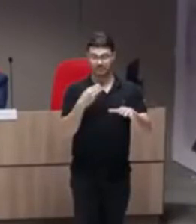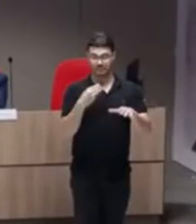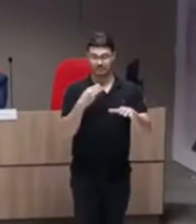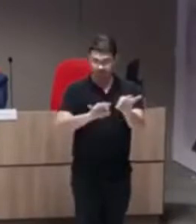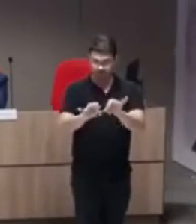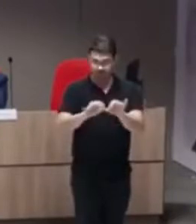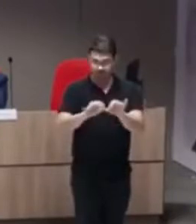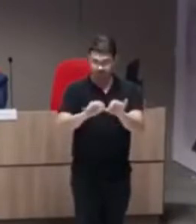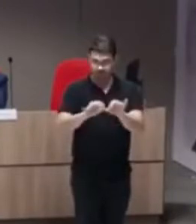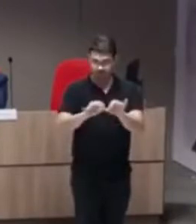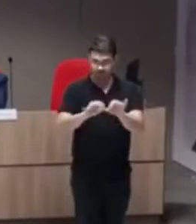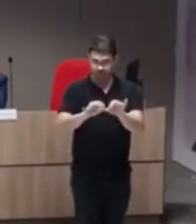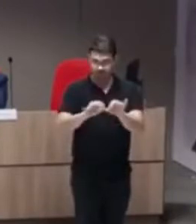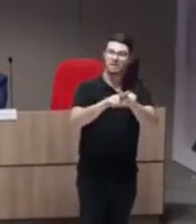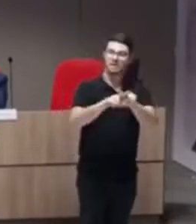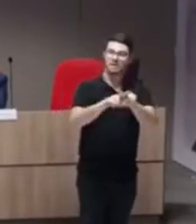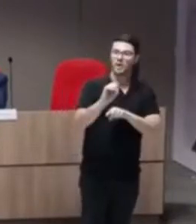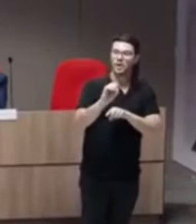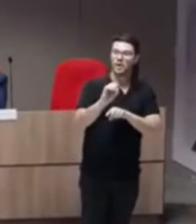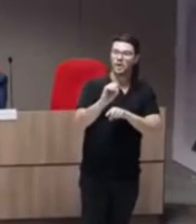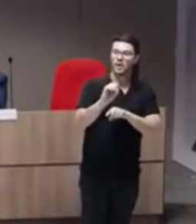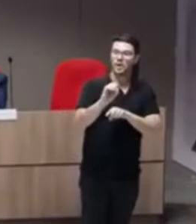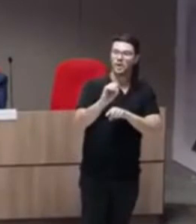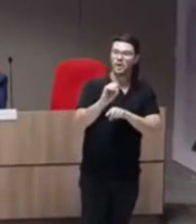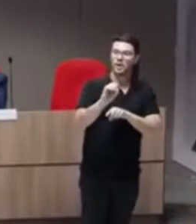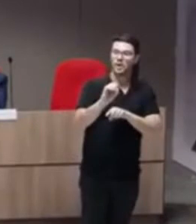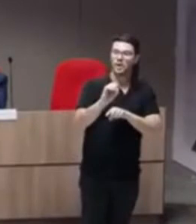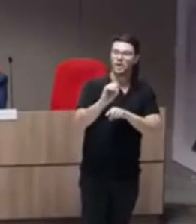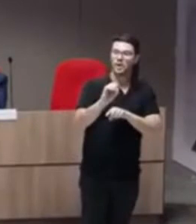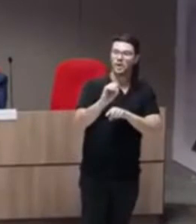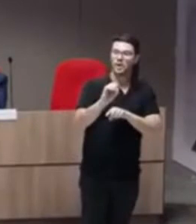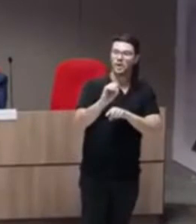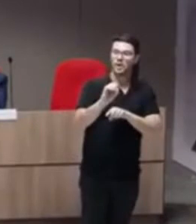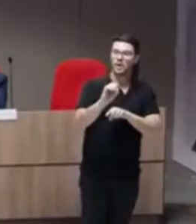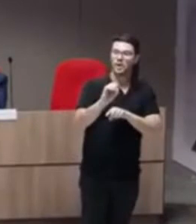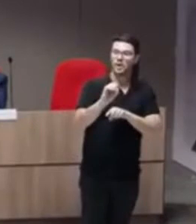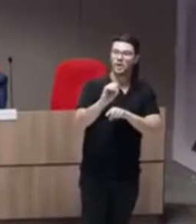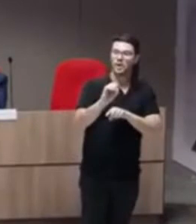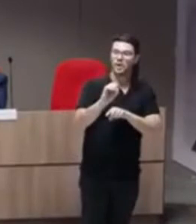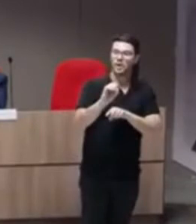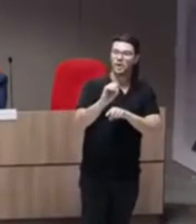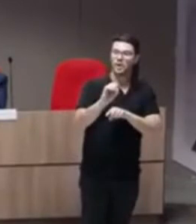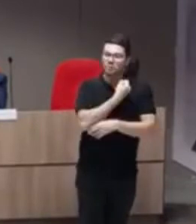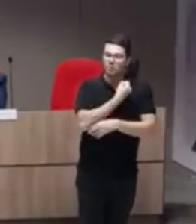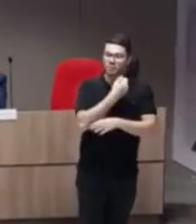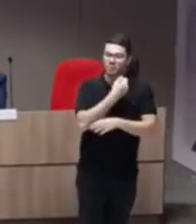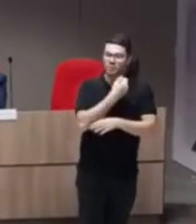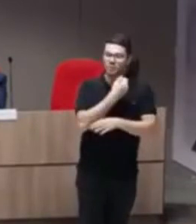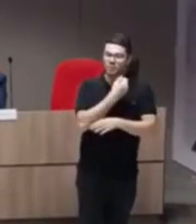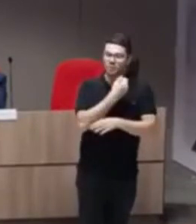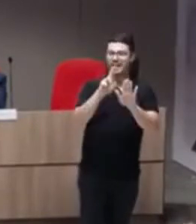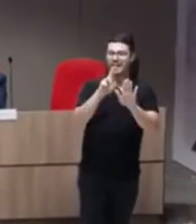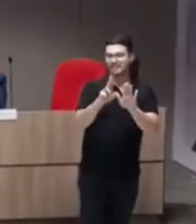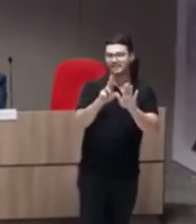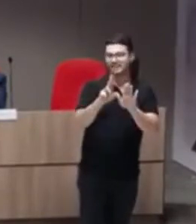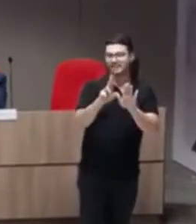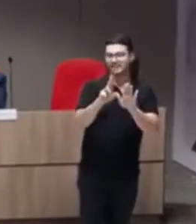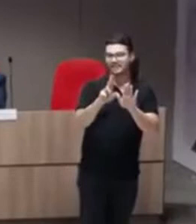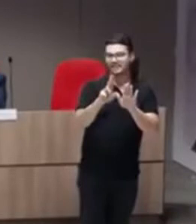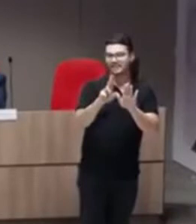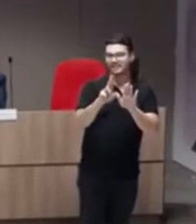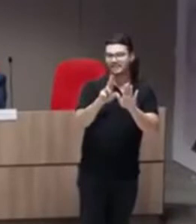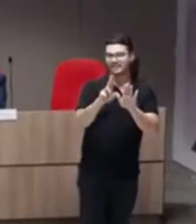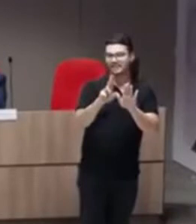com a OIT, 10 vídeos sobre NR32, para demonstrar à população, com uma linguagem